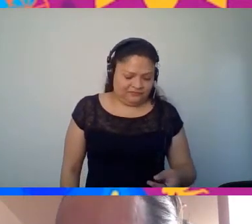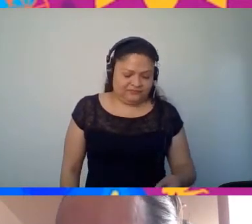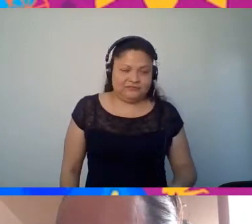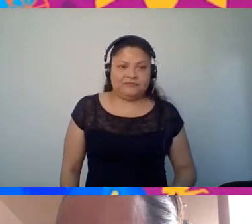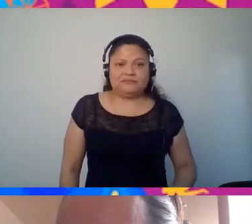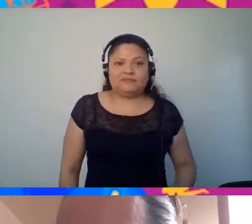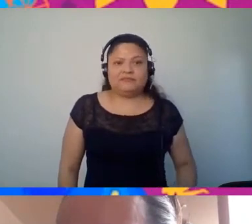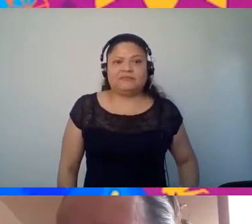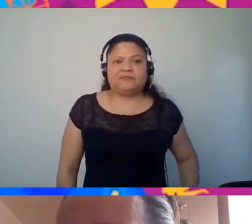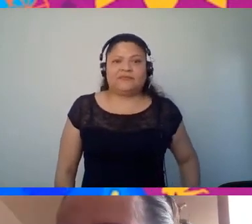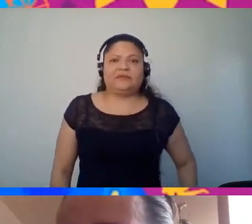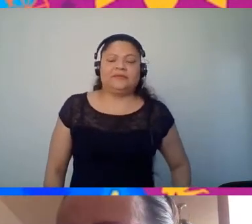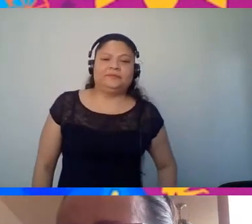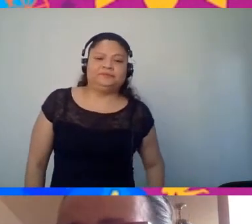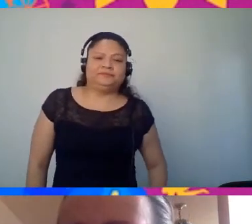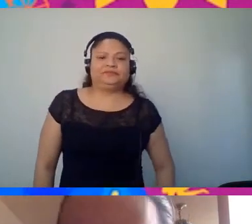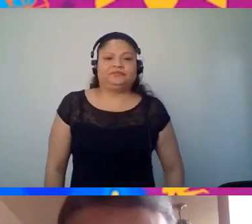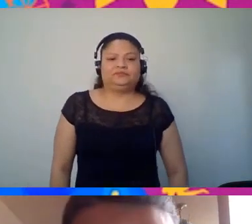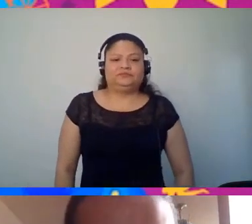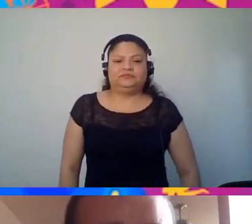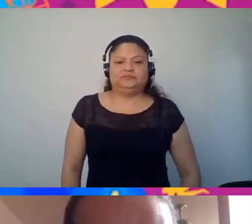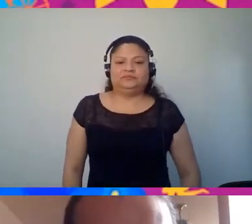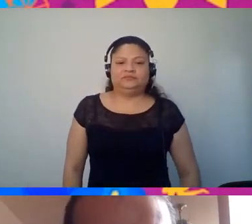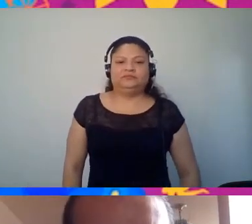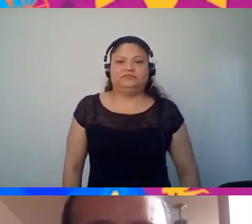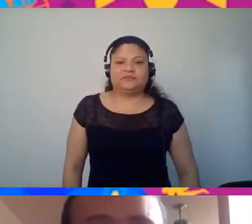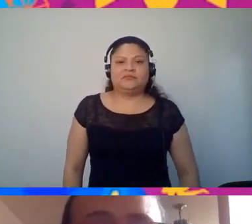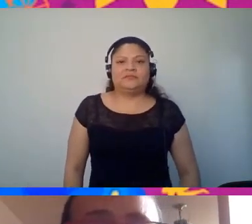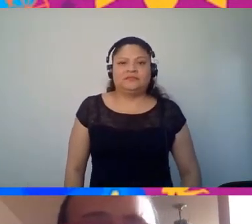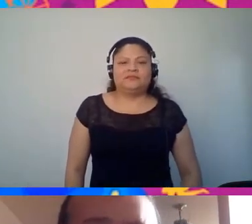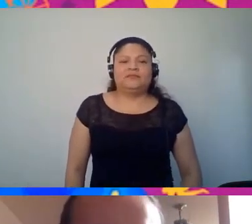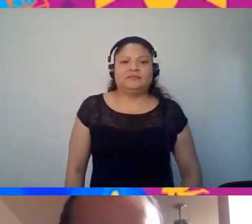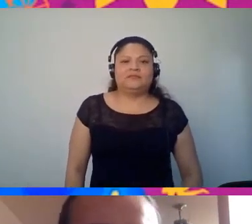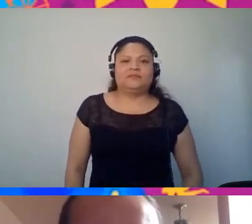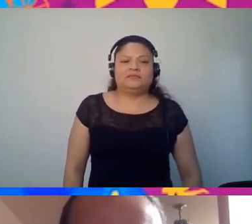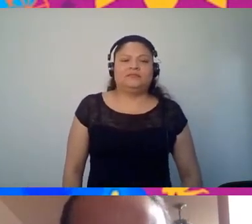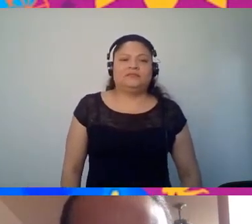no solo deben de haber intérpretes, no solo se les debe de tratar bien, de forma